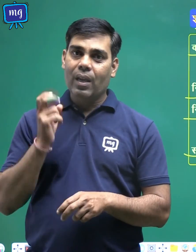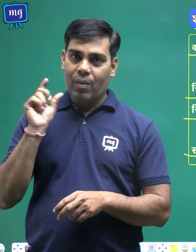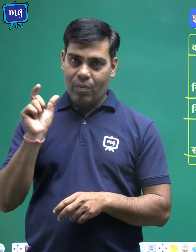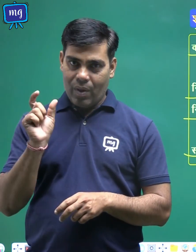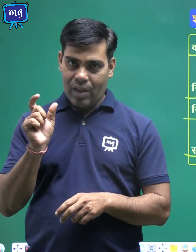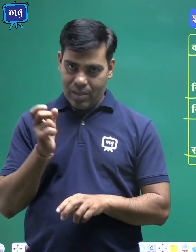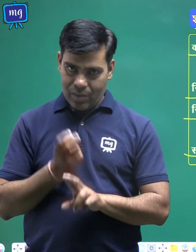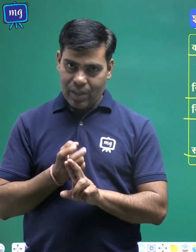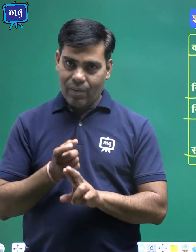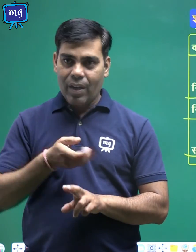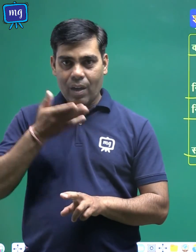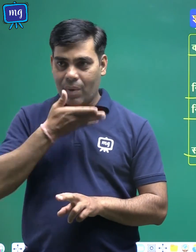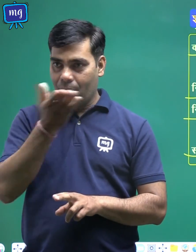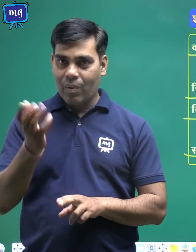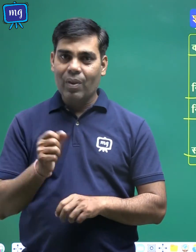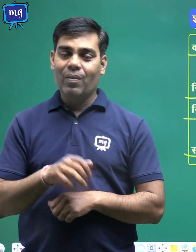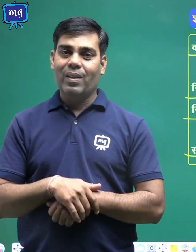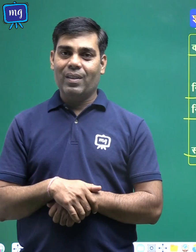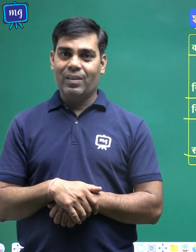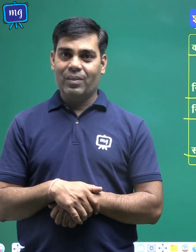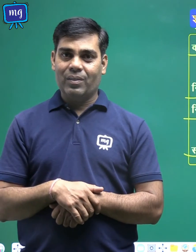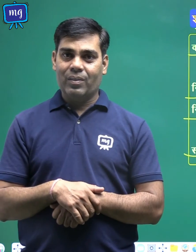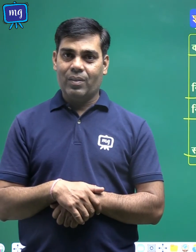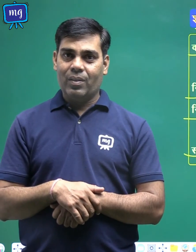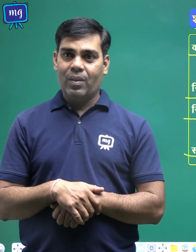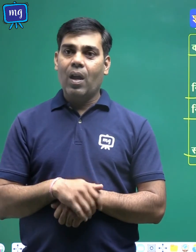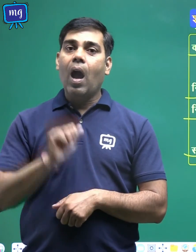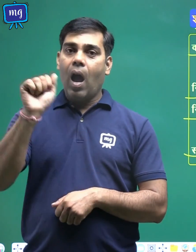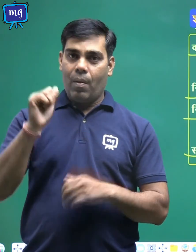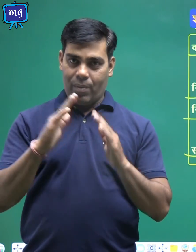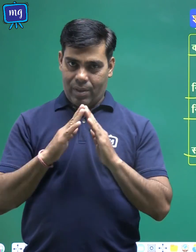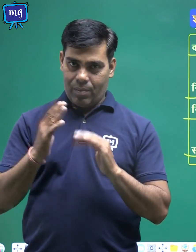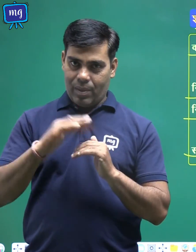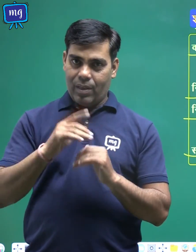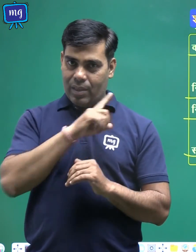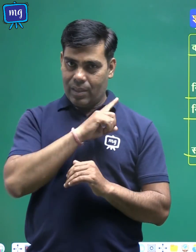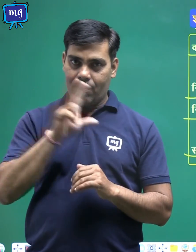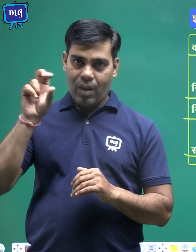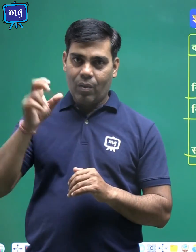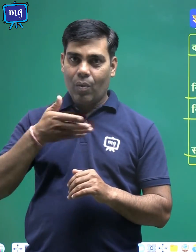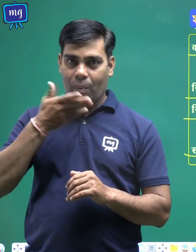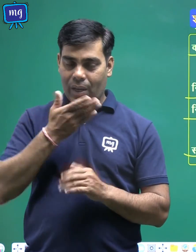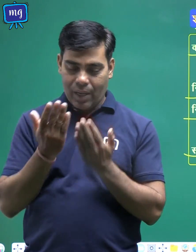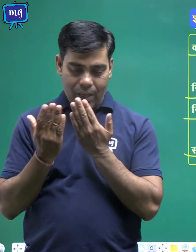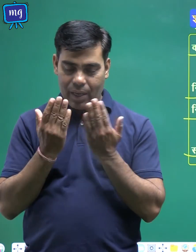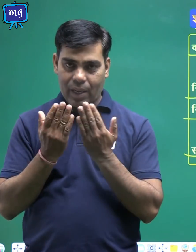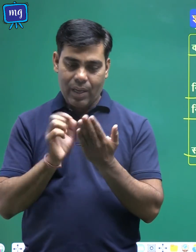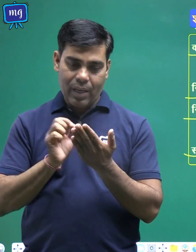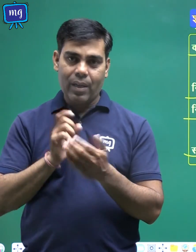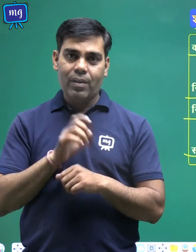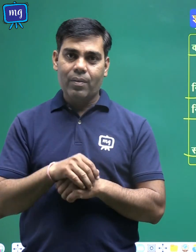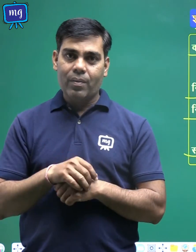भी हमने आपको करवाए हैं। आप घर पर इस पाठ को पढ़ें,